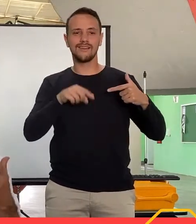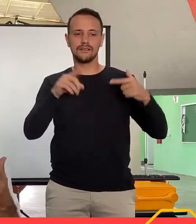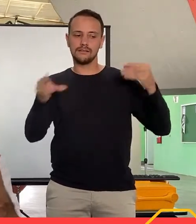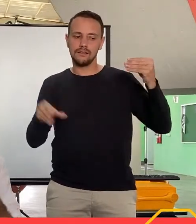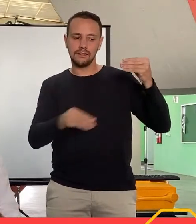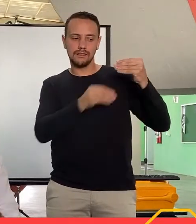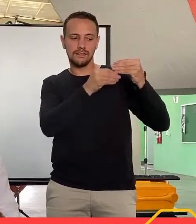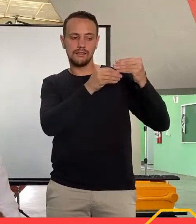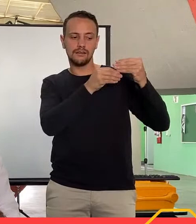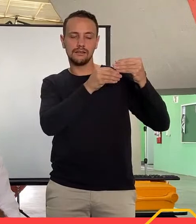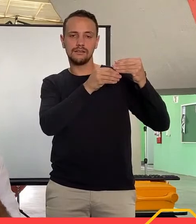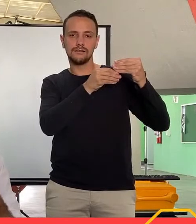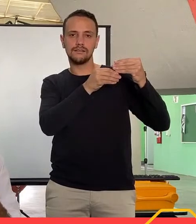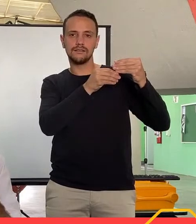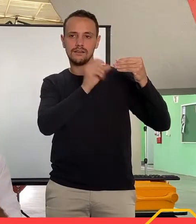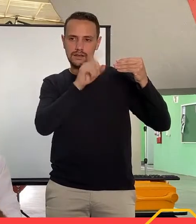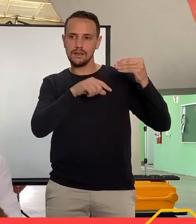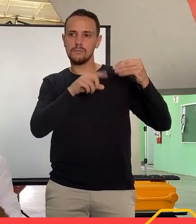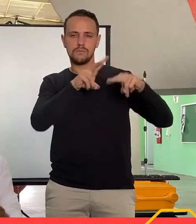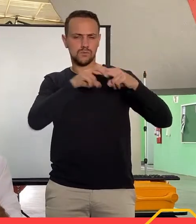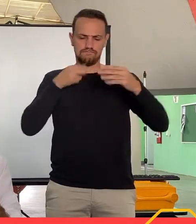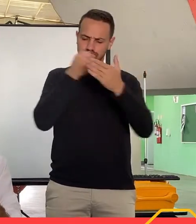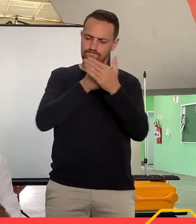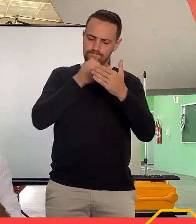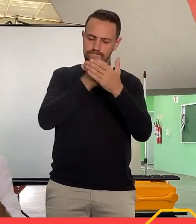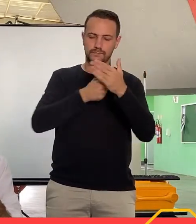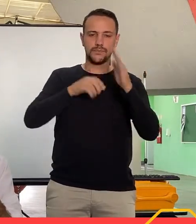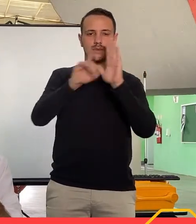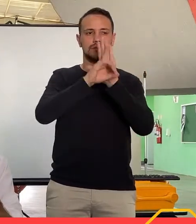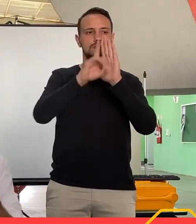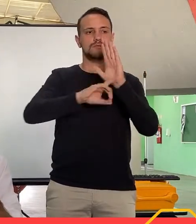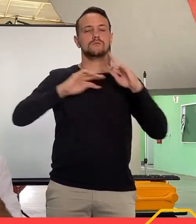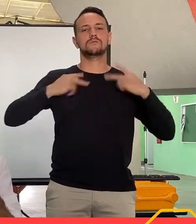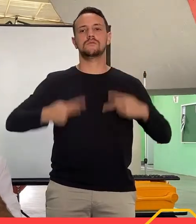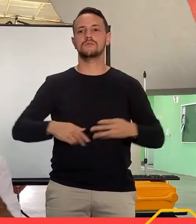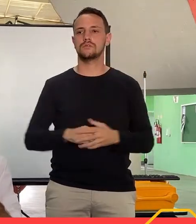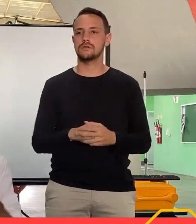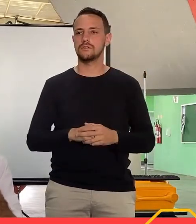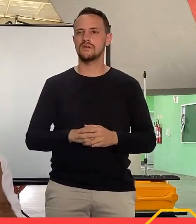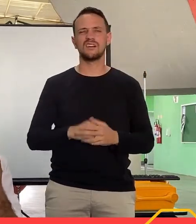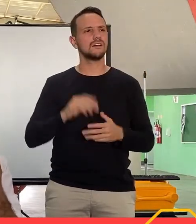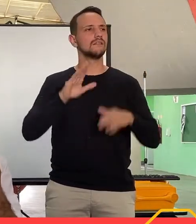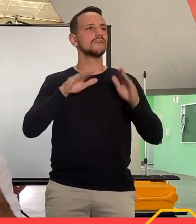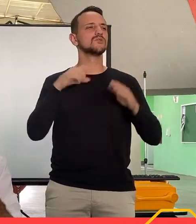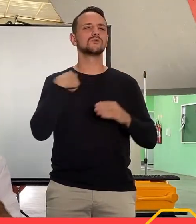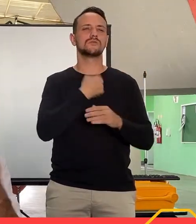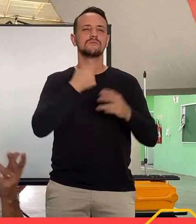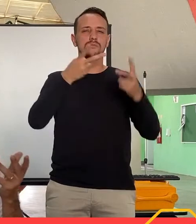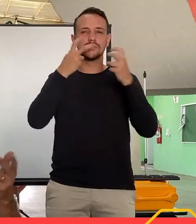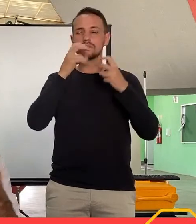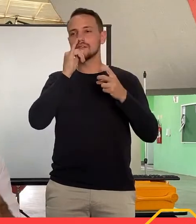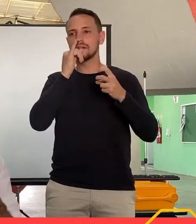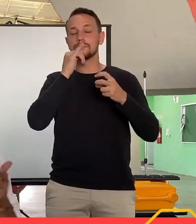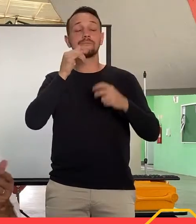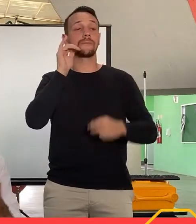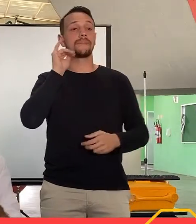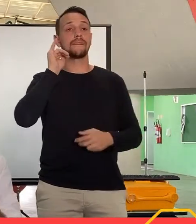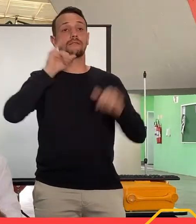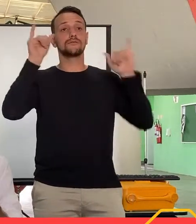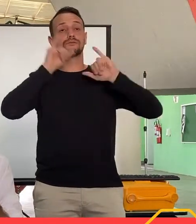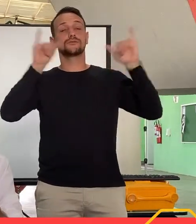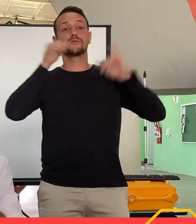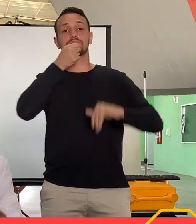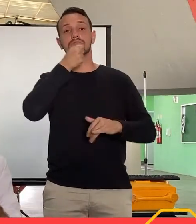capítulo da luta em defesa dos direitos humanos. E o que a gente vê muitas vezes no discurso oficial